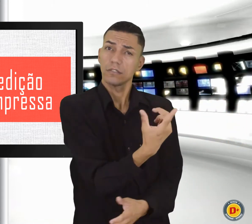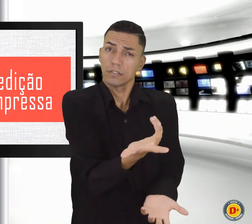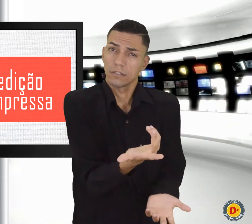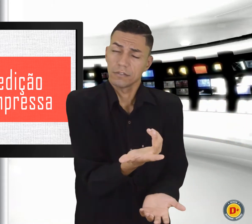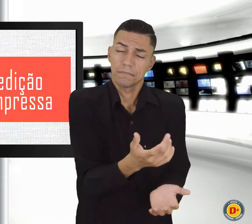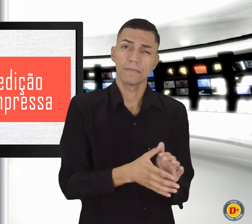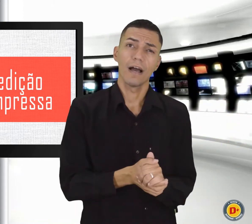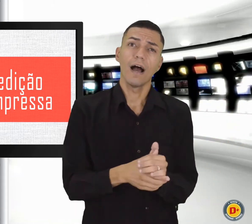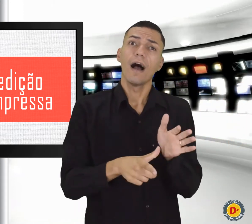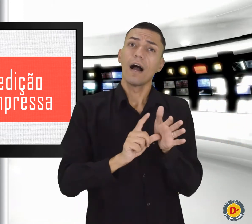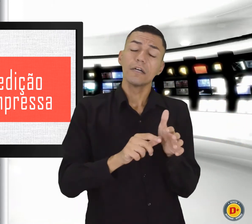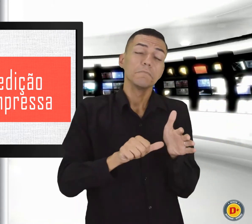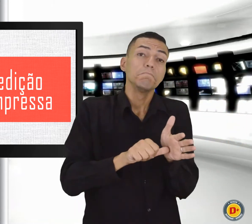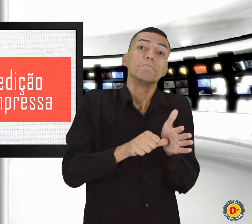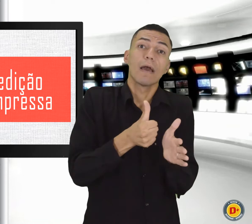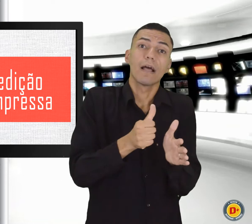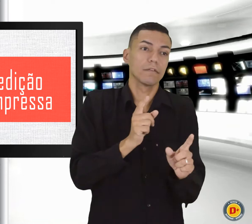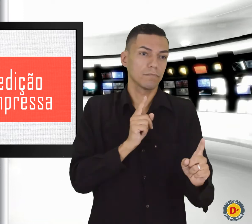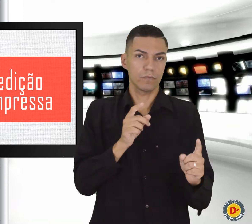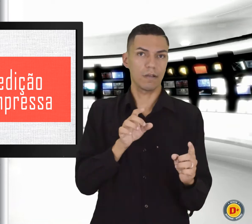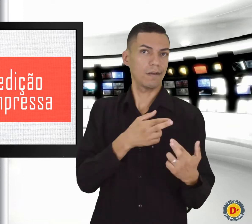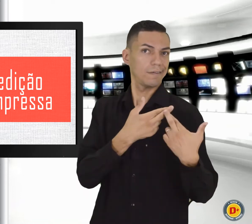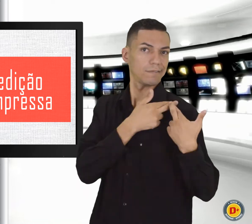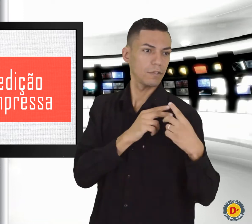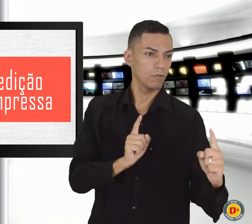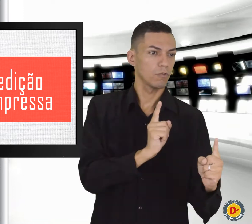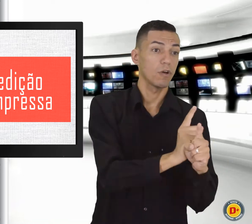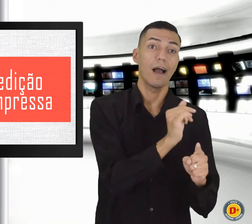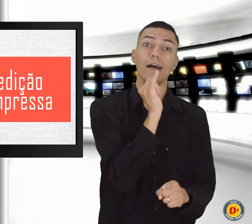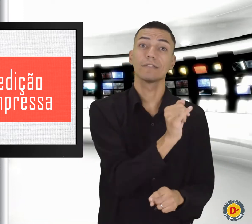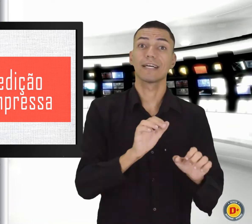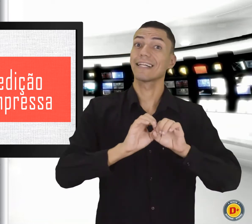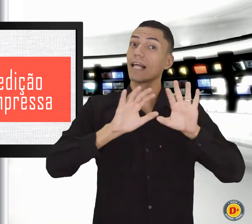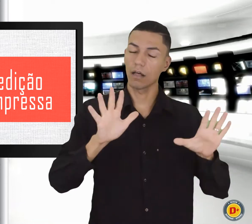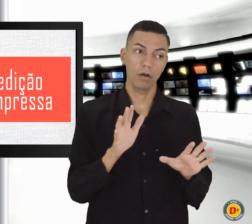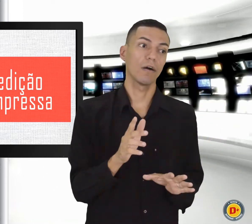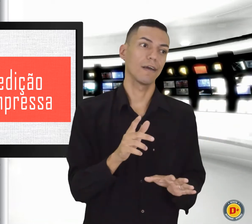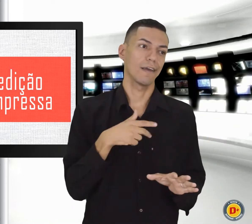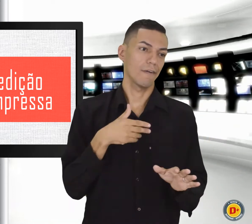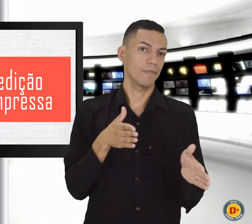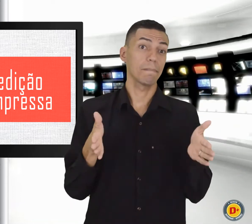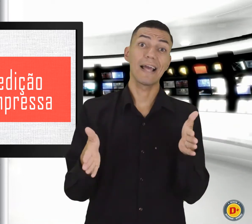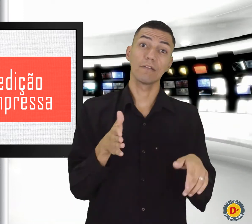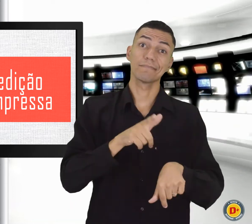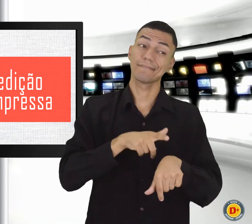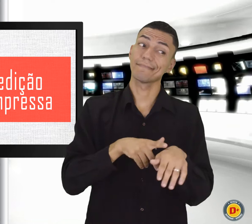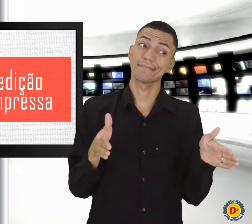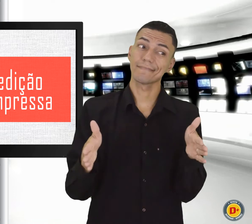o acompanhamento será temporário, embora intensivo nas semanas iniciais da